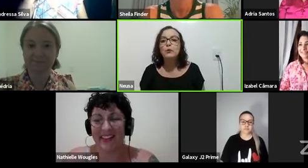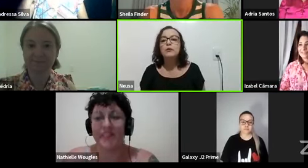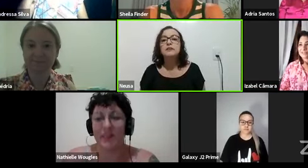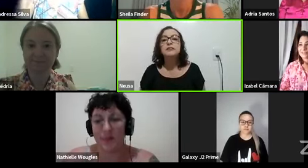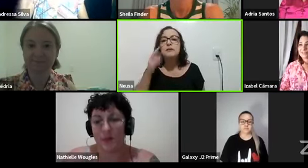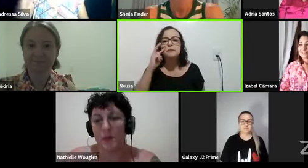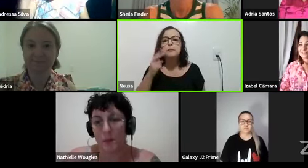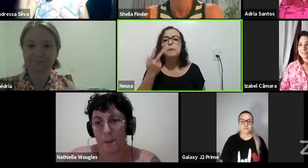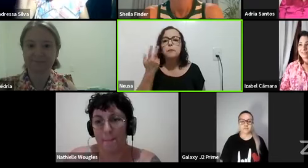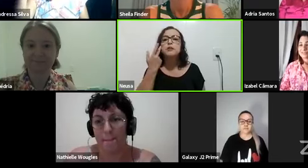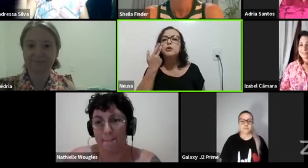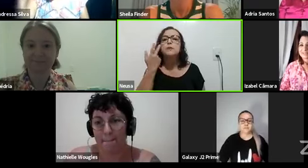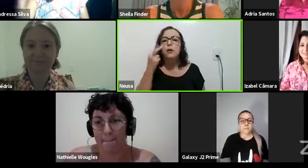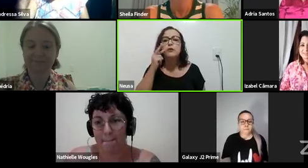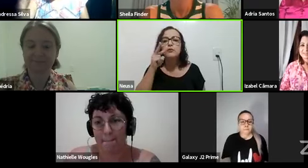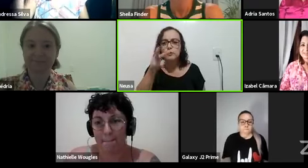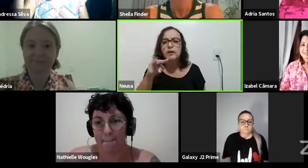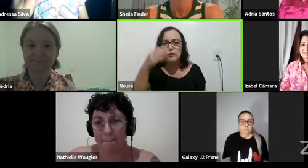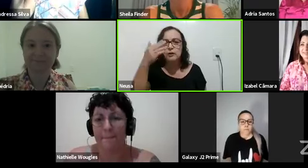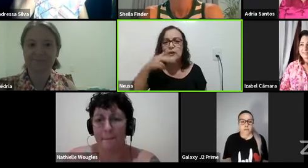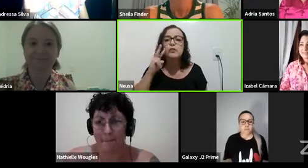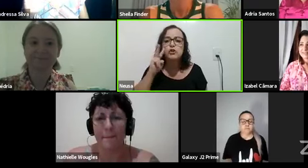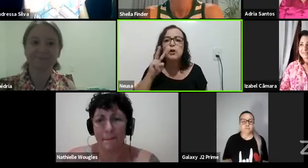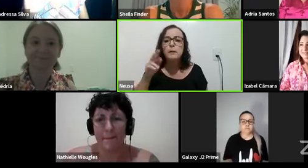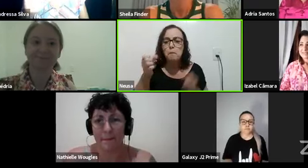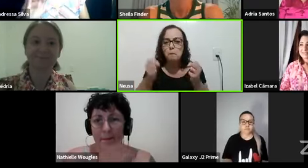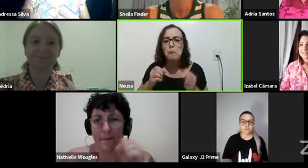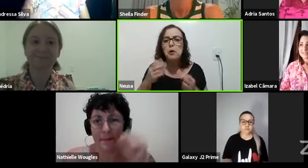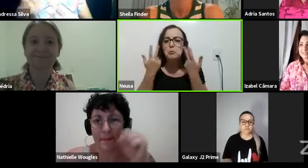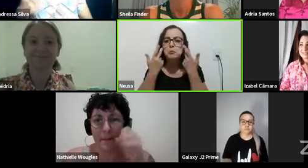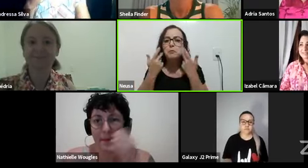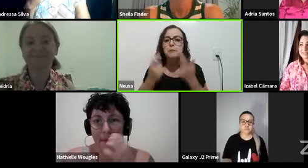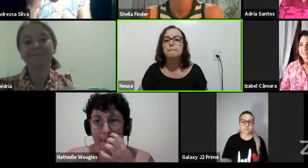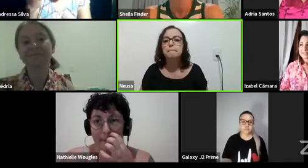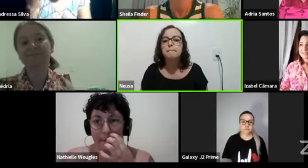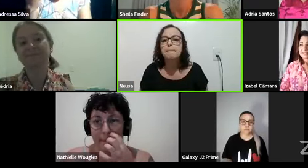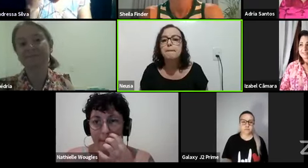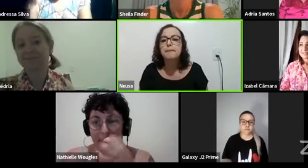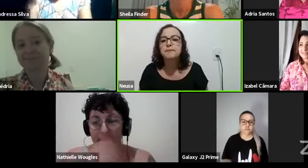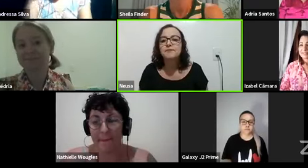um pouco. Não, mas pode ir normal, eu estou vendo.